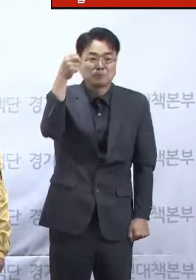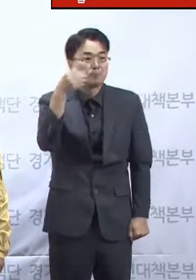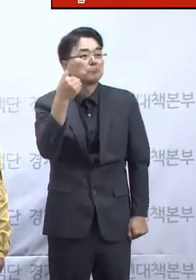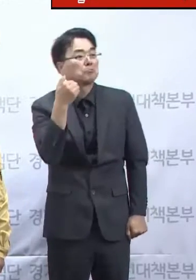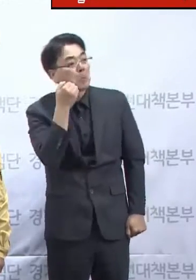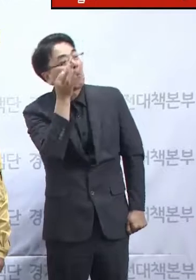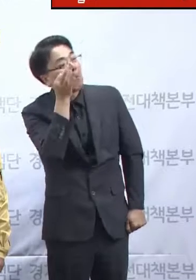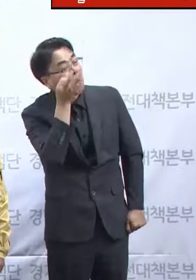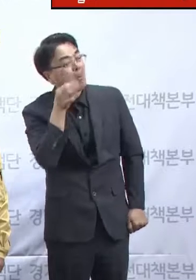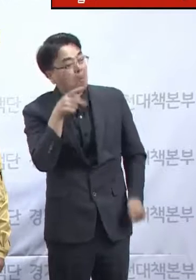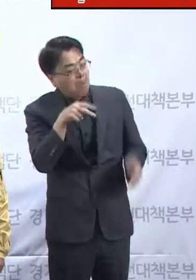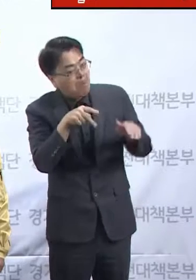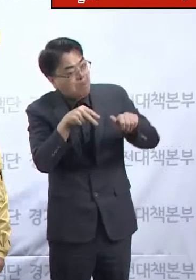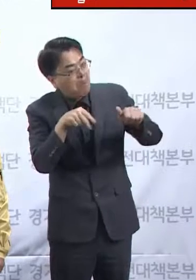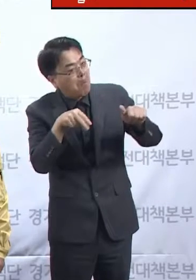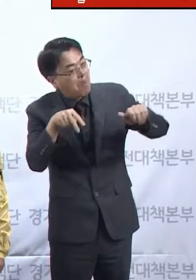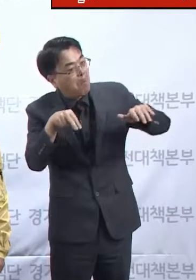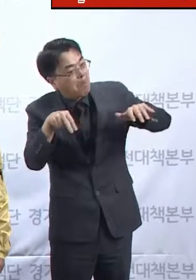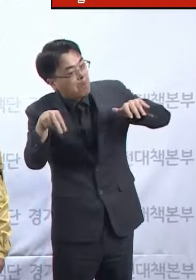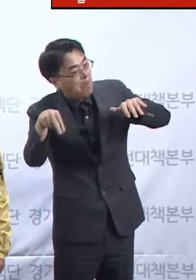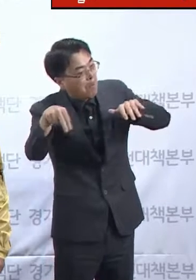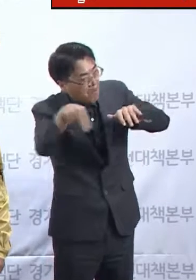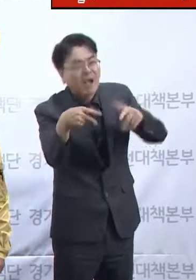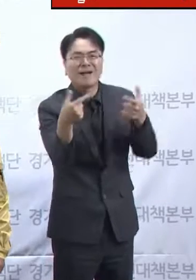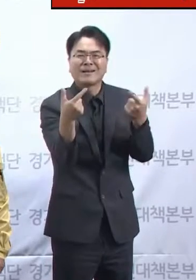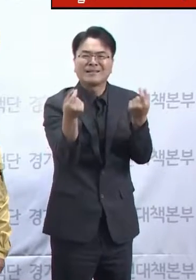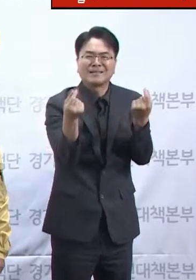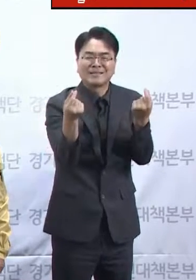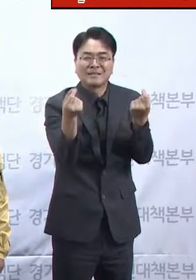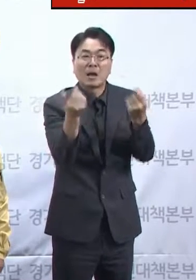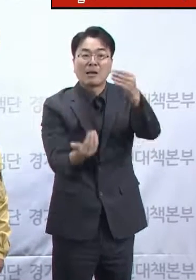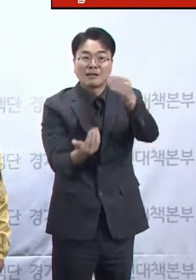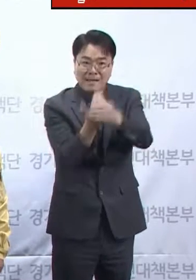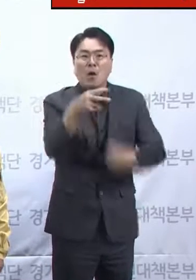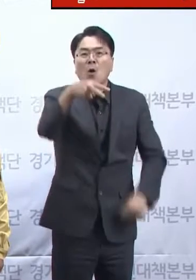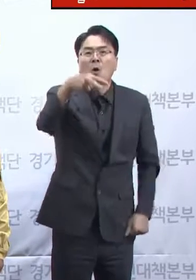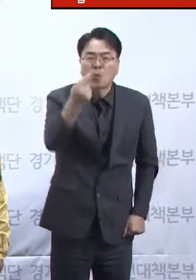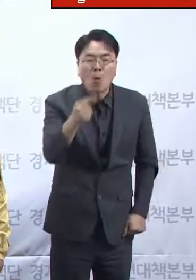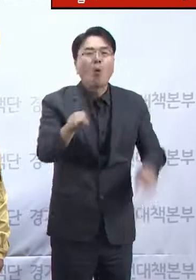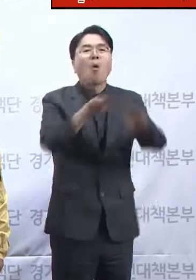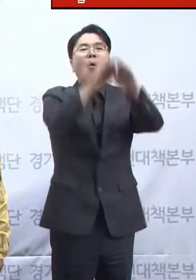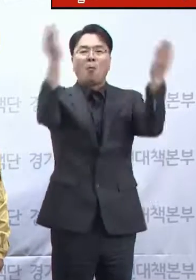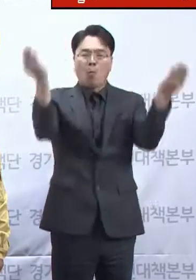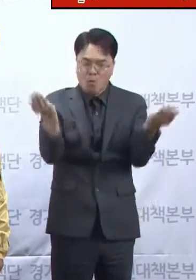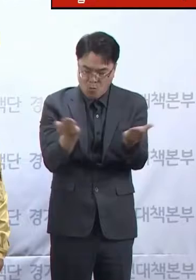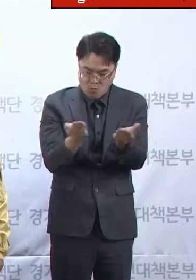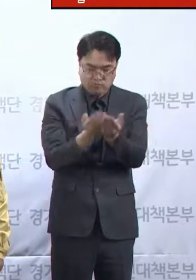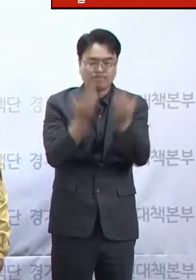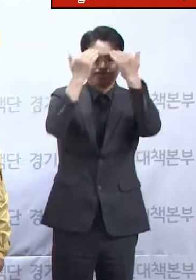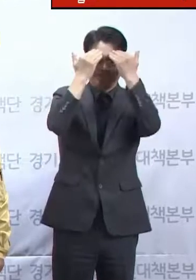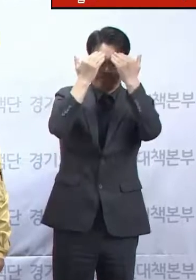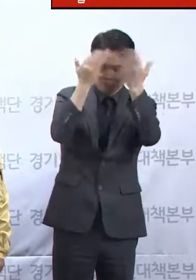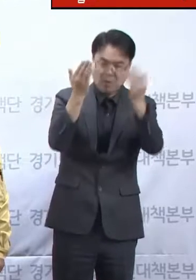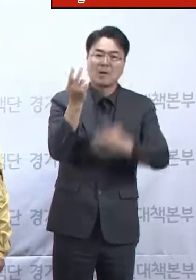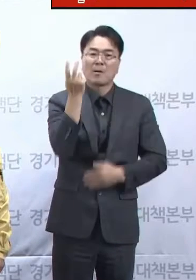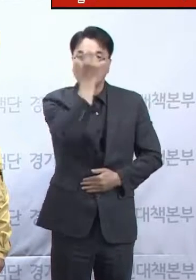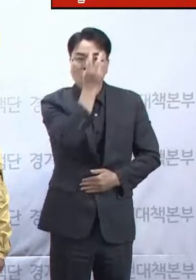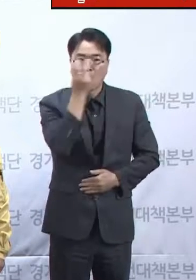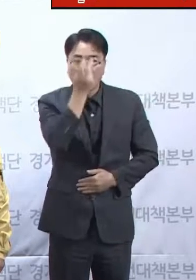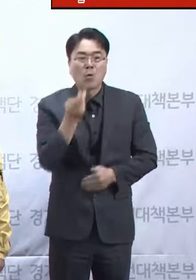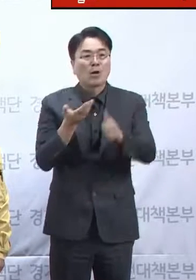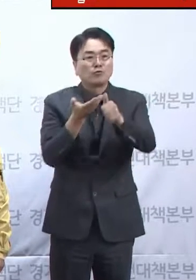다른 교통수단을 이용해서 지나가다가 잠시 지체하였거나 이런 경우도 모두 무상으로 검사를 해드린다는